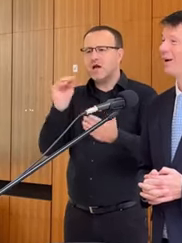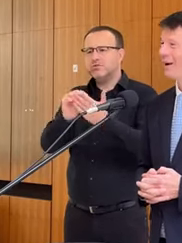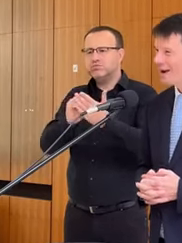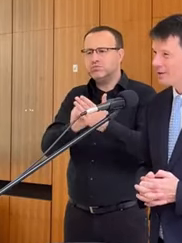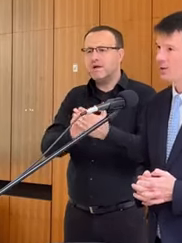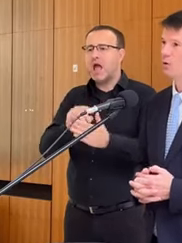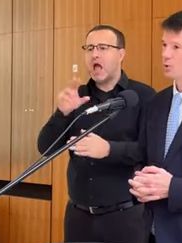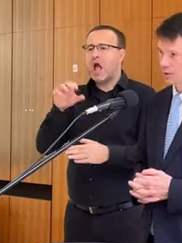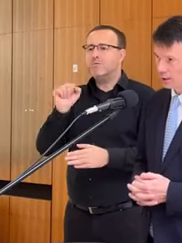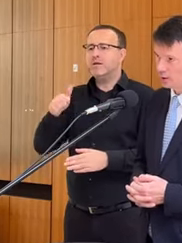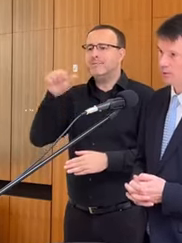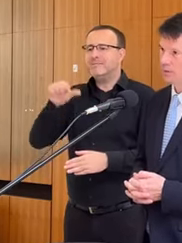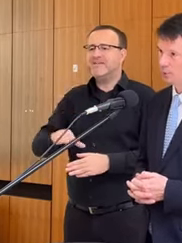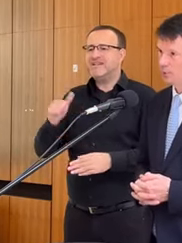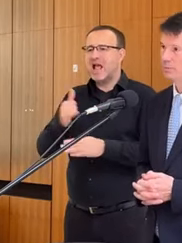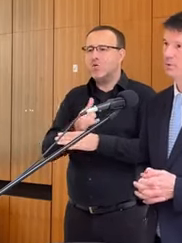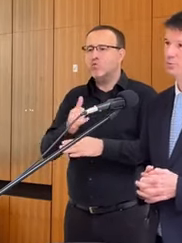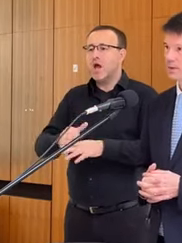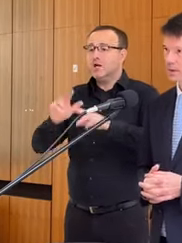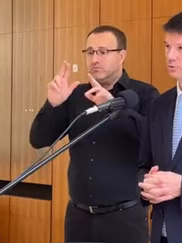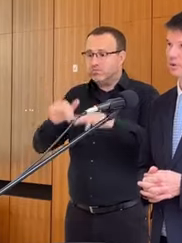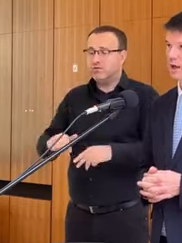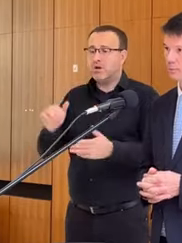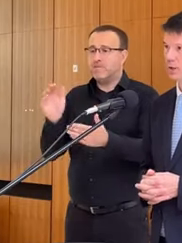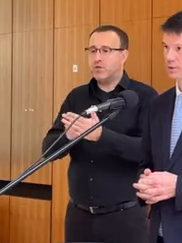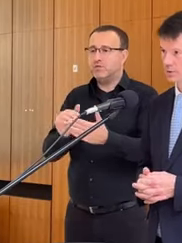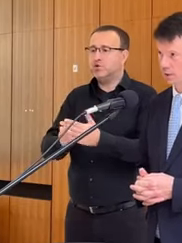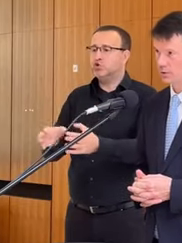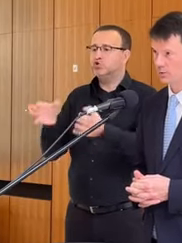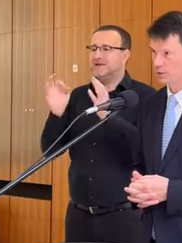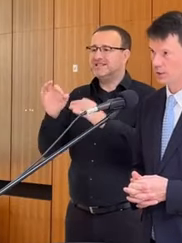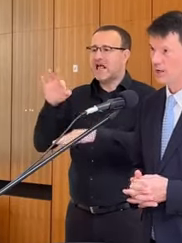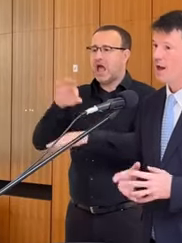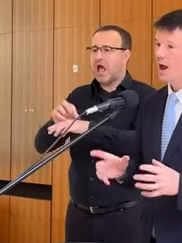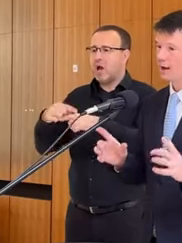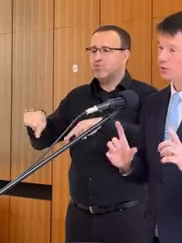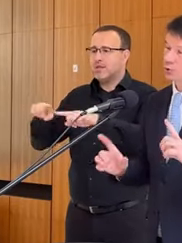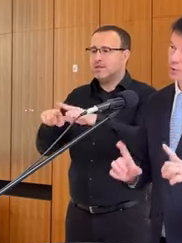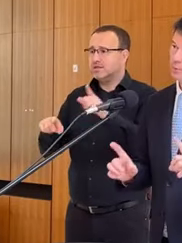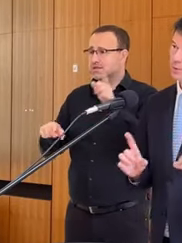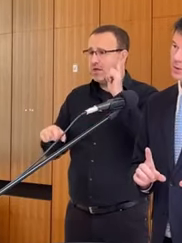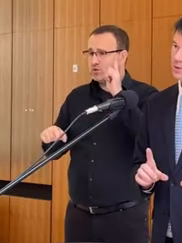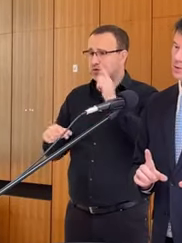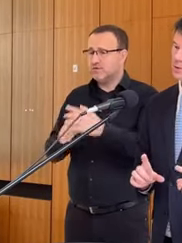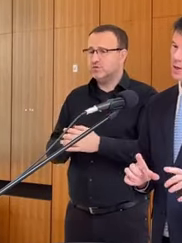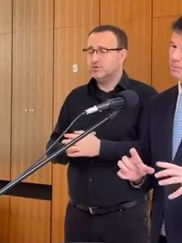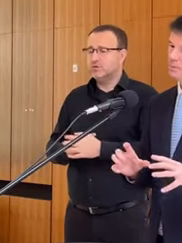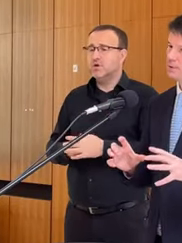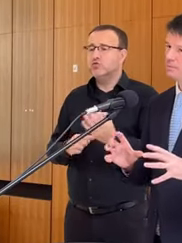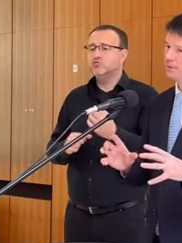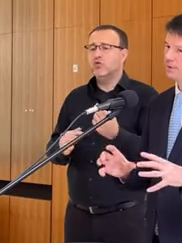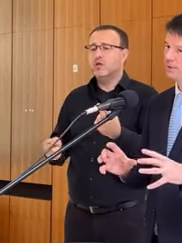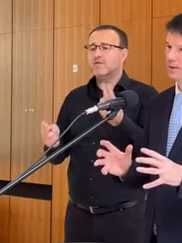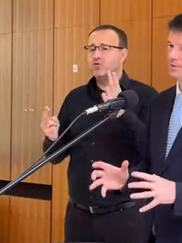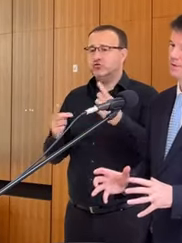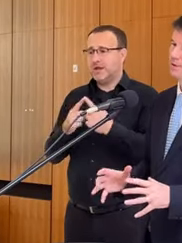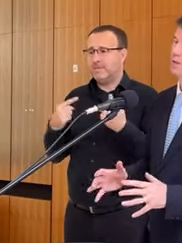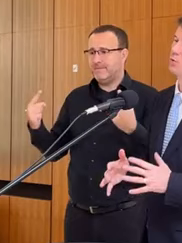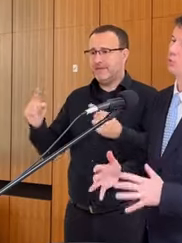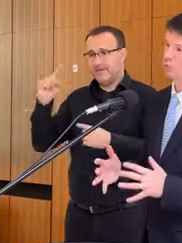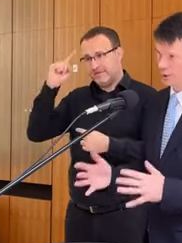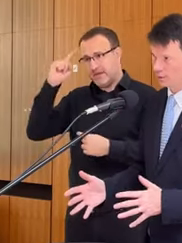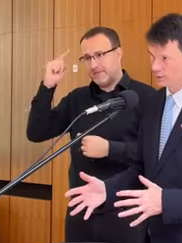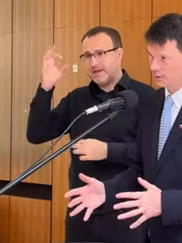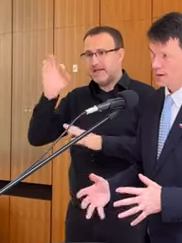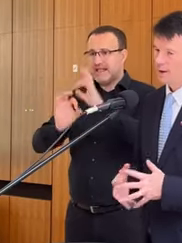mohol reálne odzrkadľovať potreby špecializované ambulantnej starostlivosti, ale čo je podstatnejšie, aby my sme vedeli nastaviť